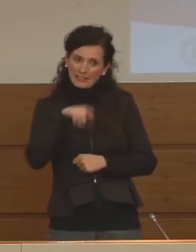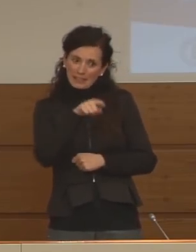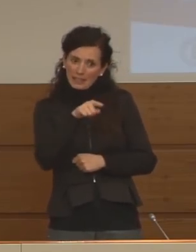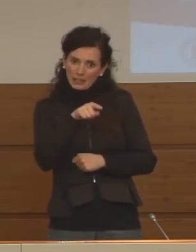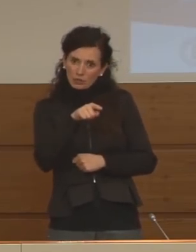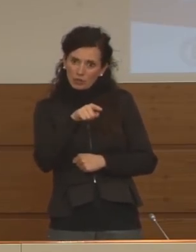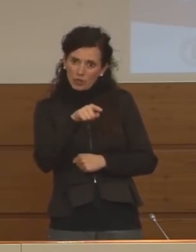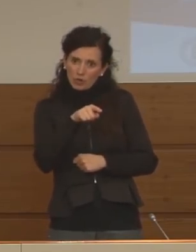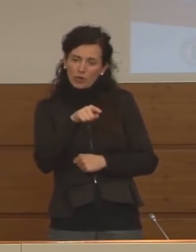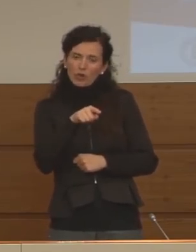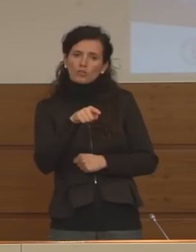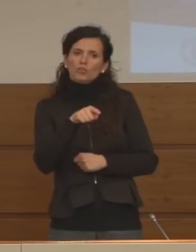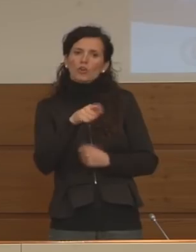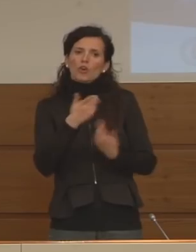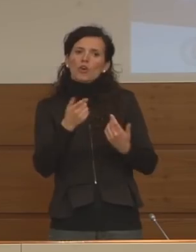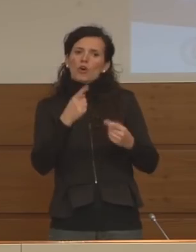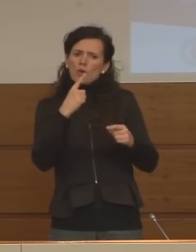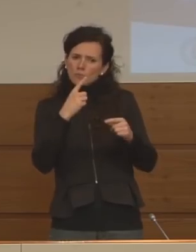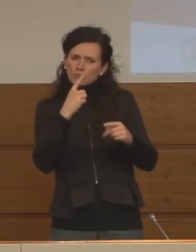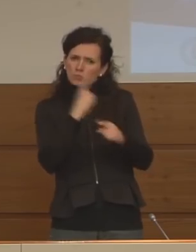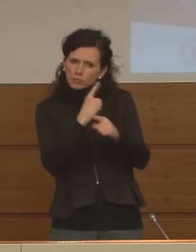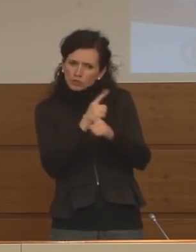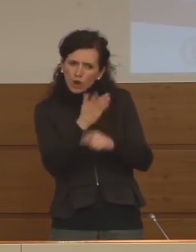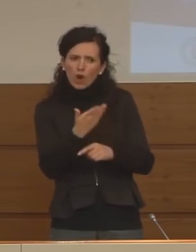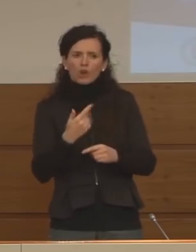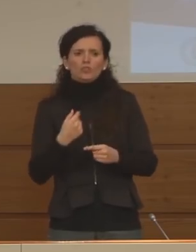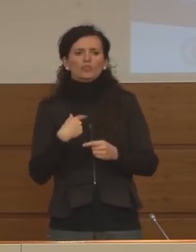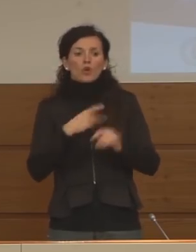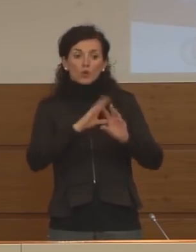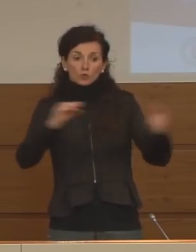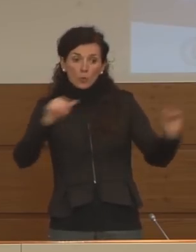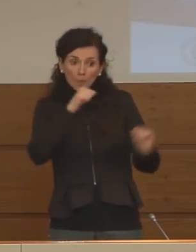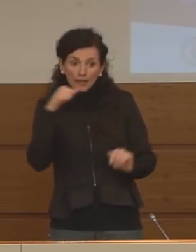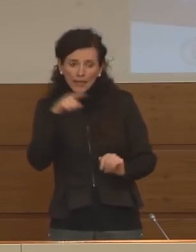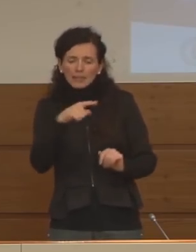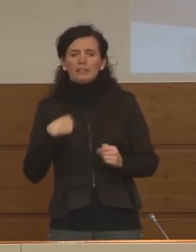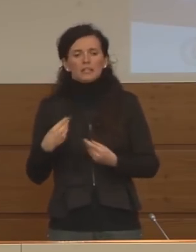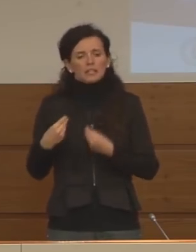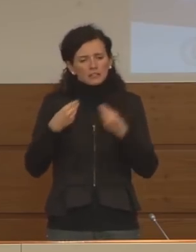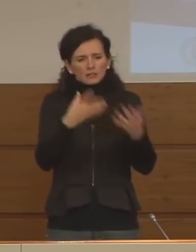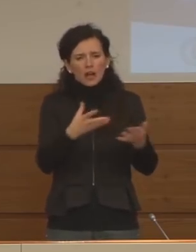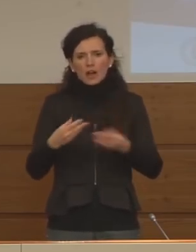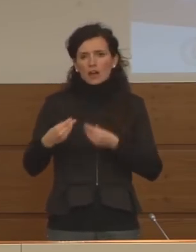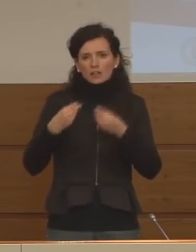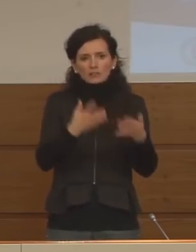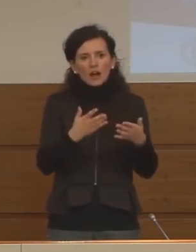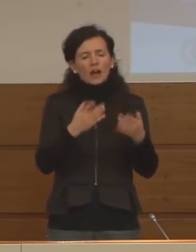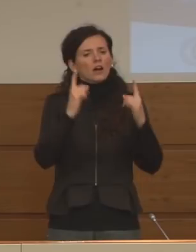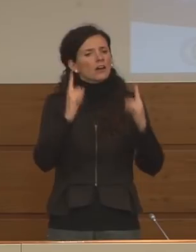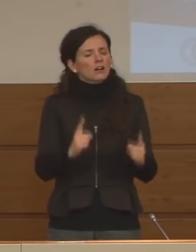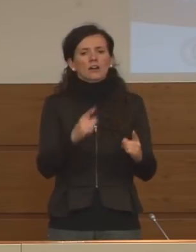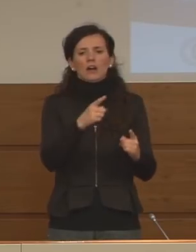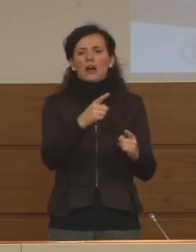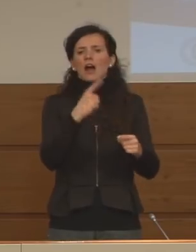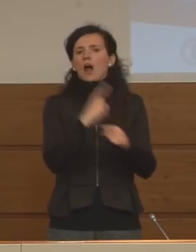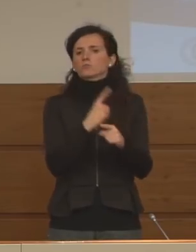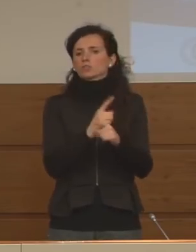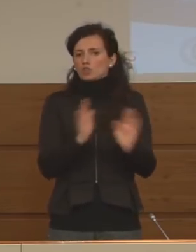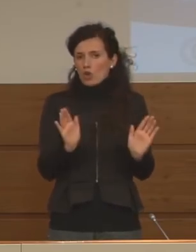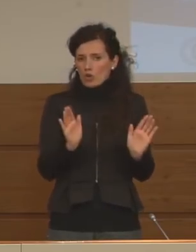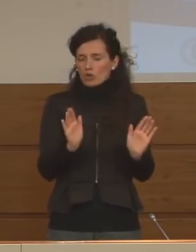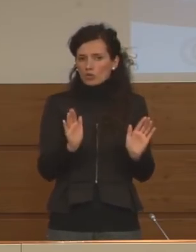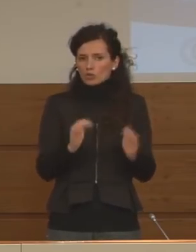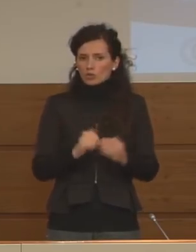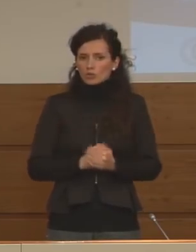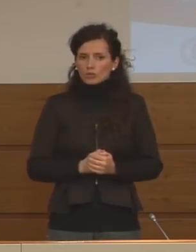di dotazioni approvvigionare i territori di quello che serve in questo